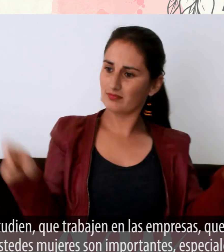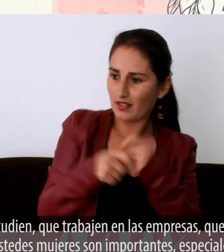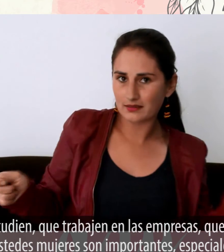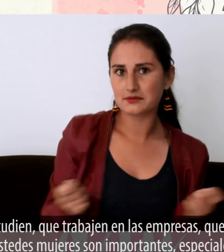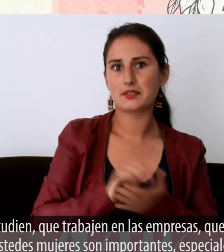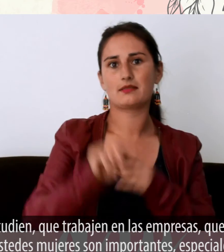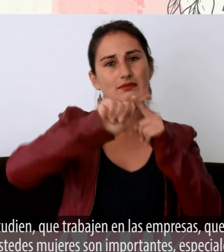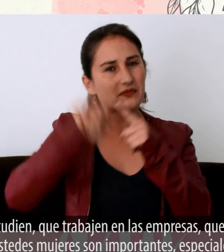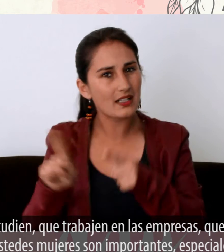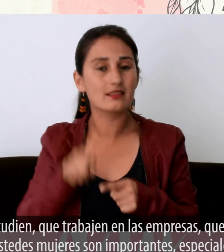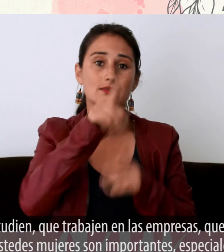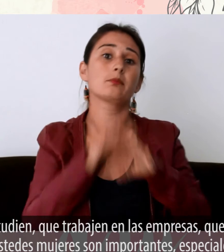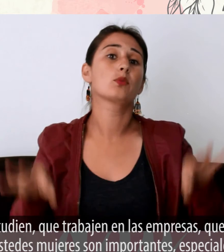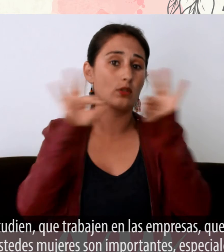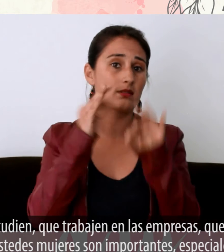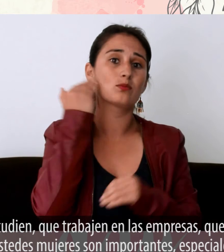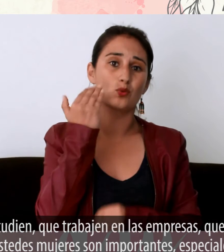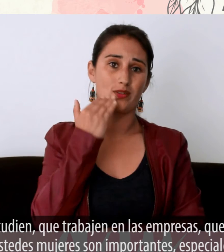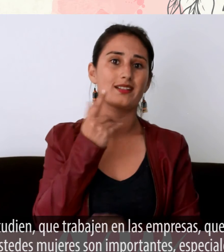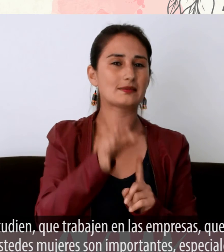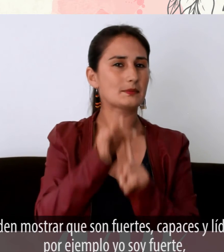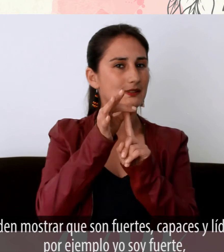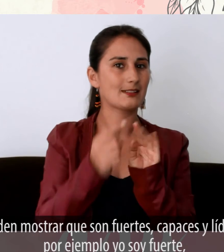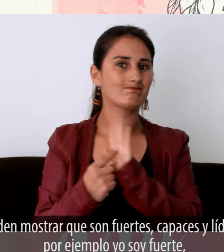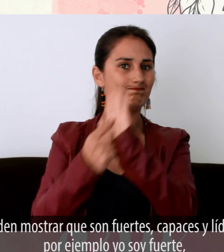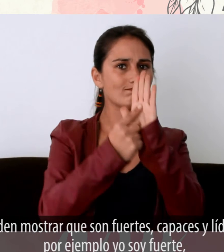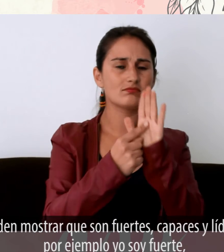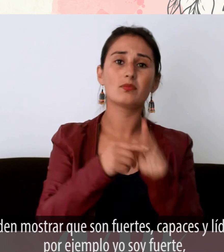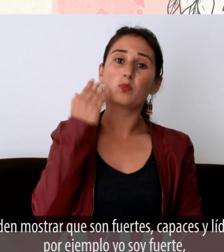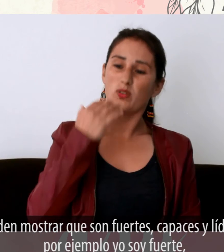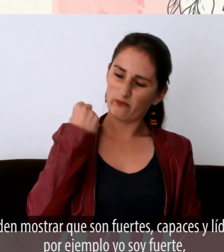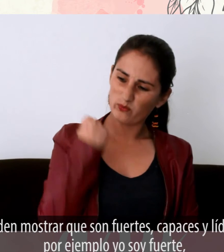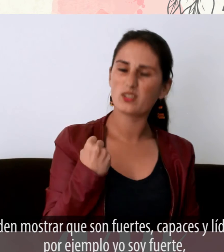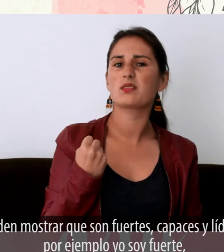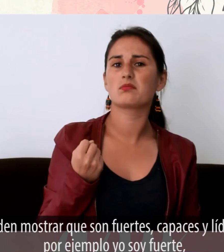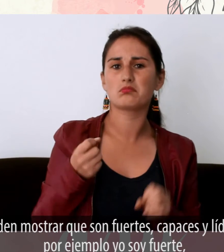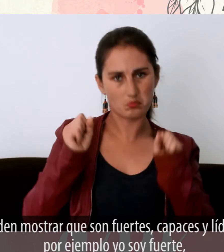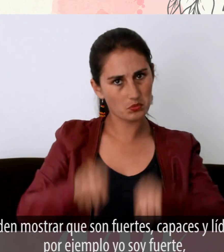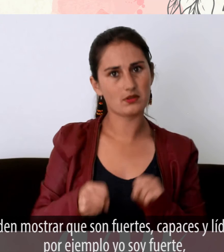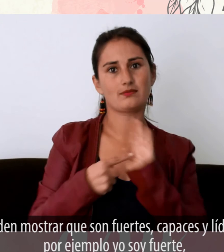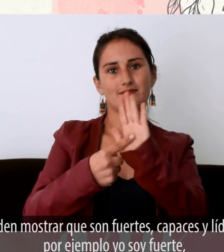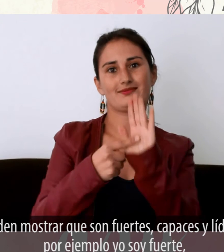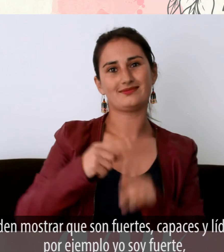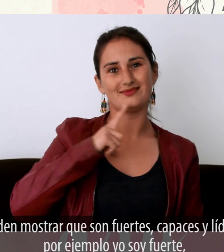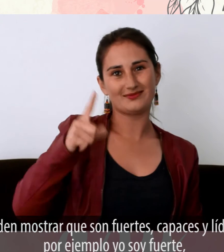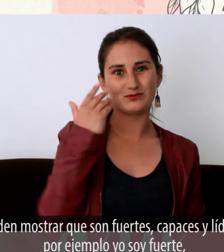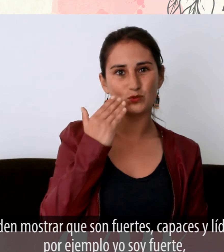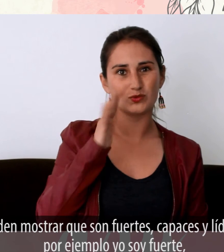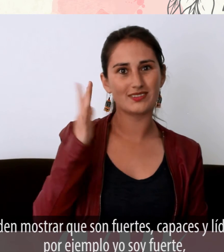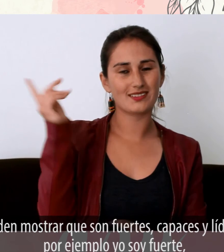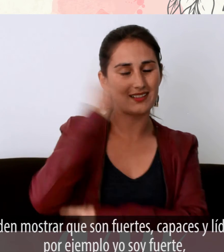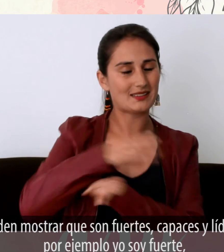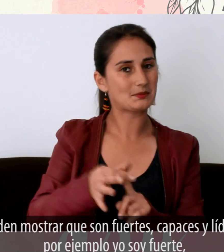mujeres, son importantes, especiales, que pueden mostrar que son fuertes, capaces y líderes. Por